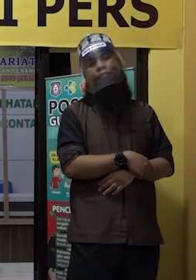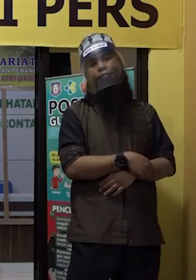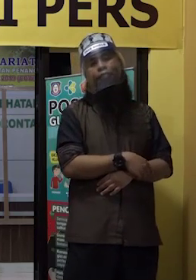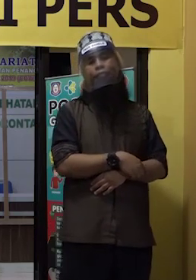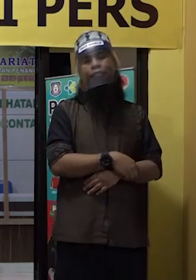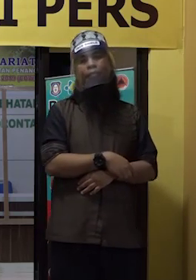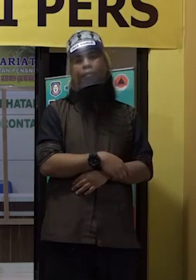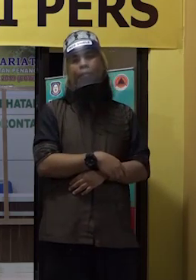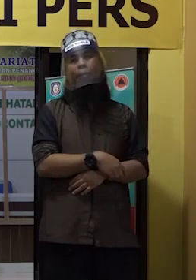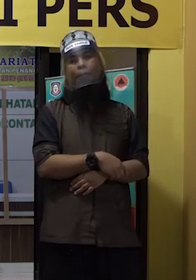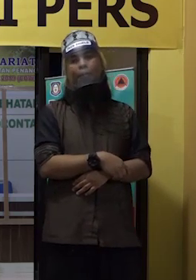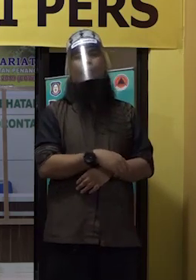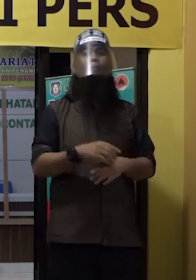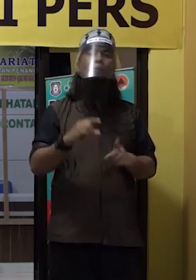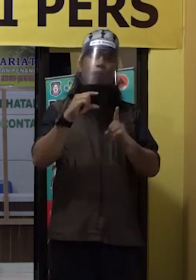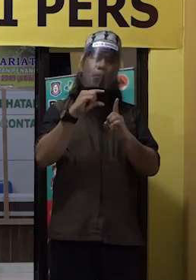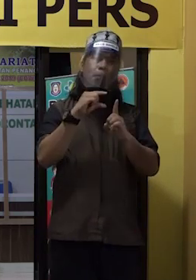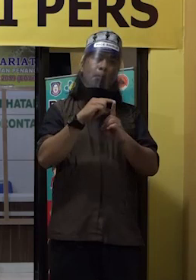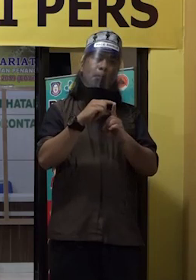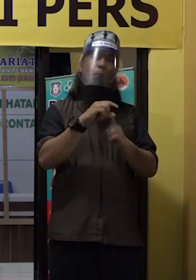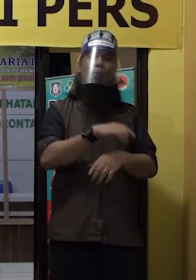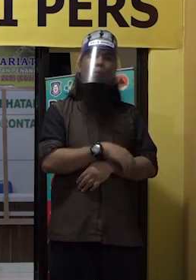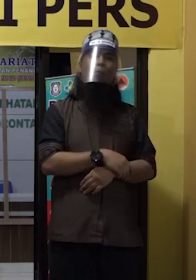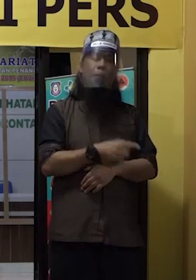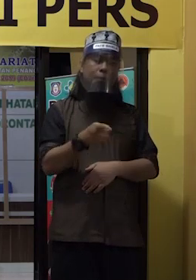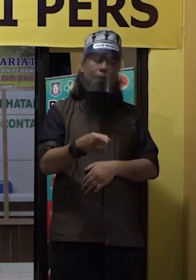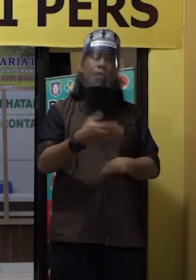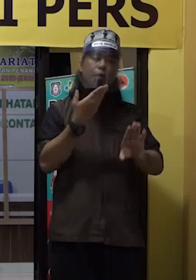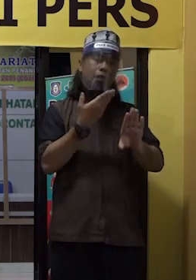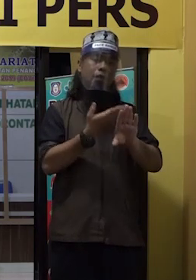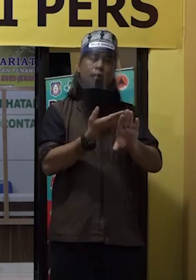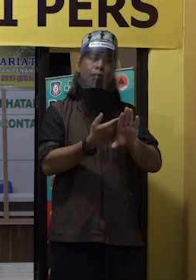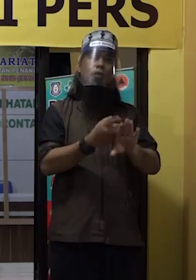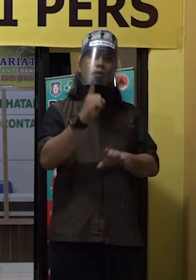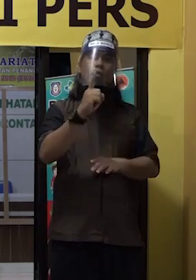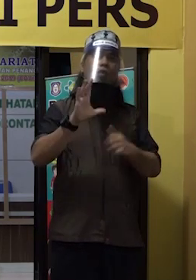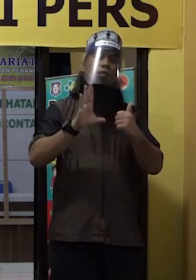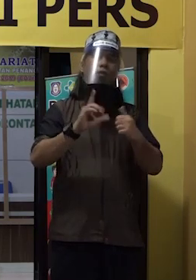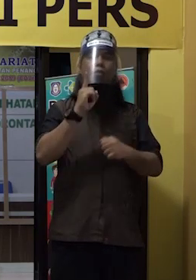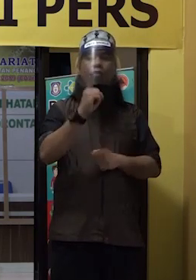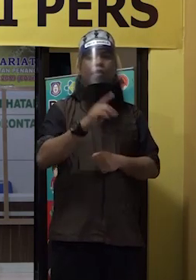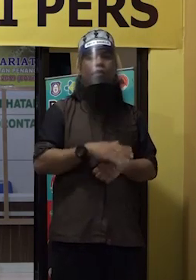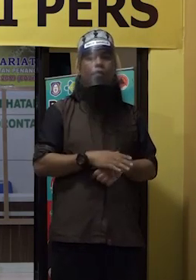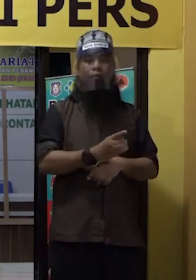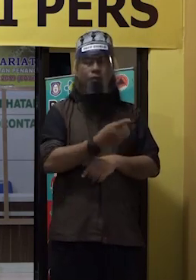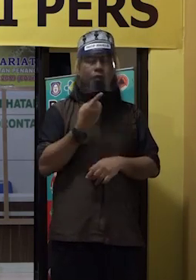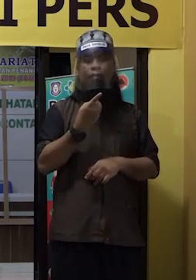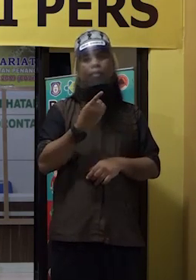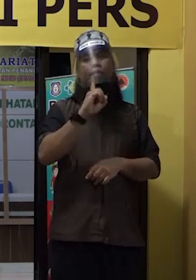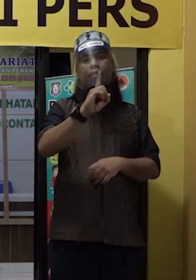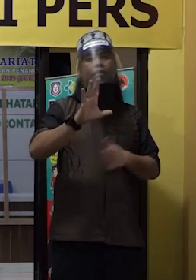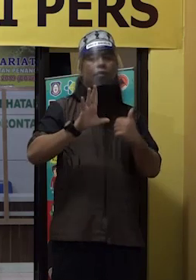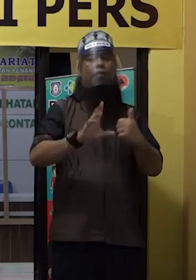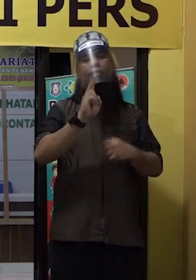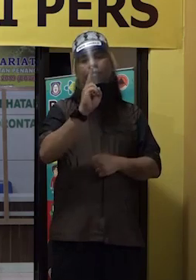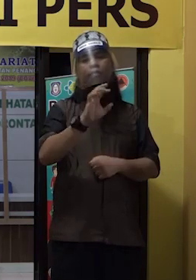merupakan tracking kontak juga dari pasien 161 SAMW dan pasien 162